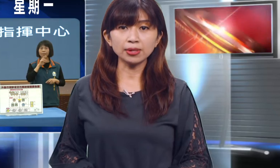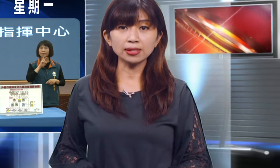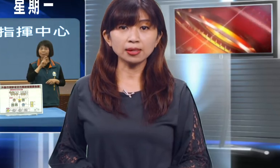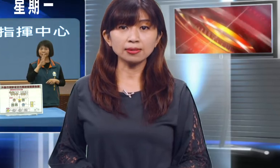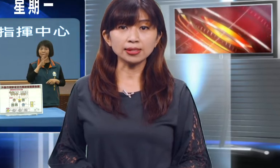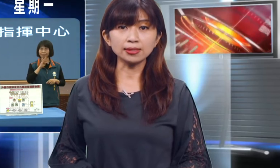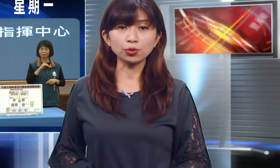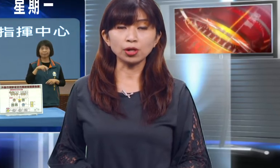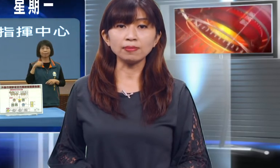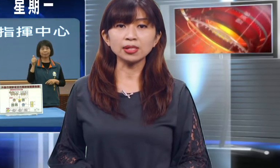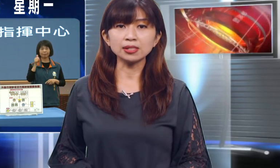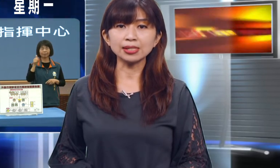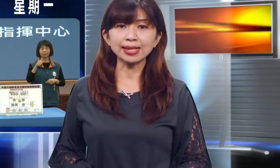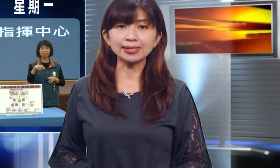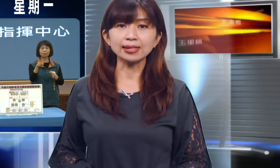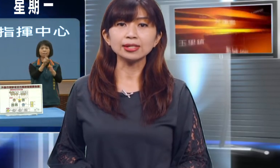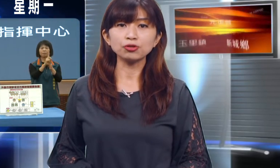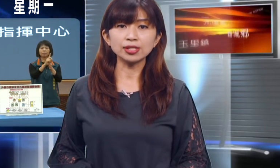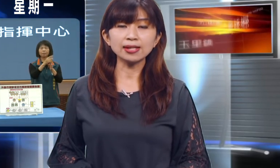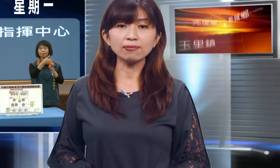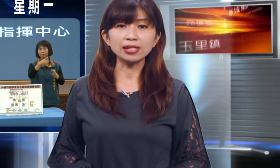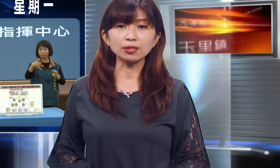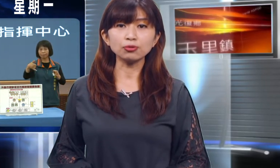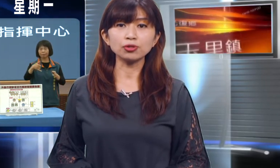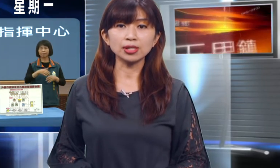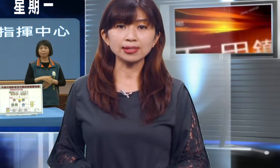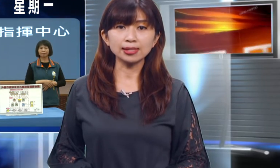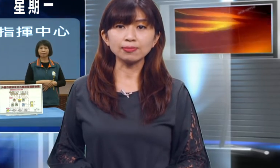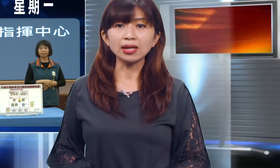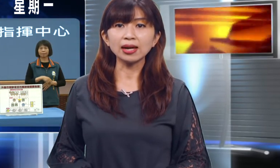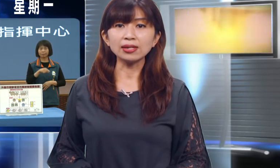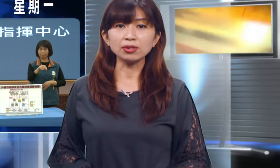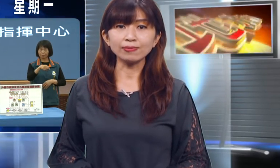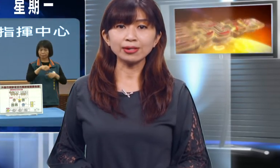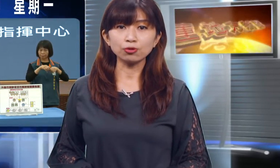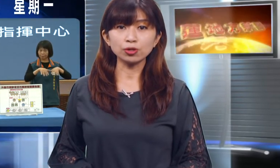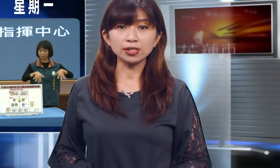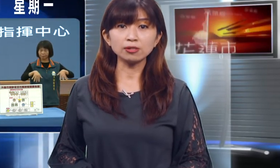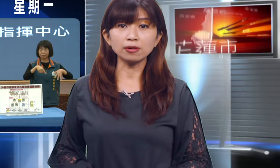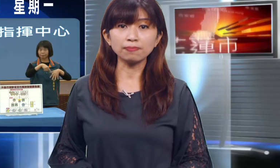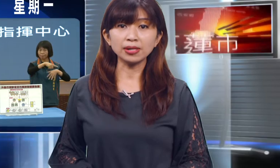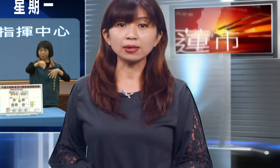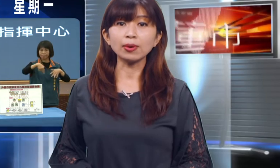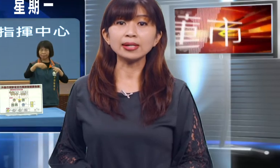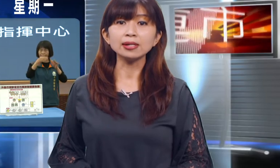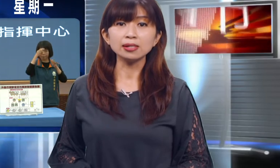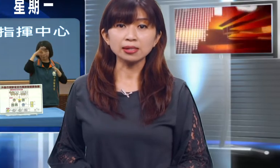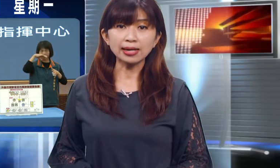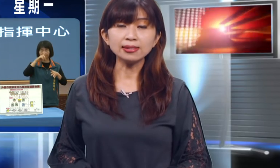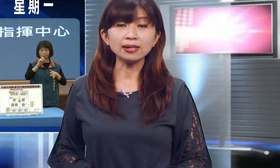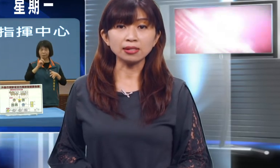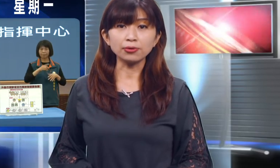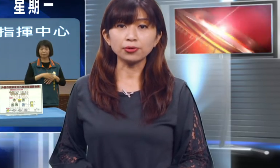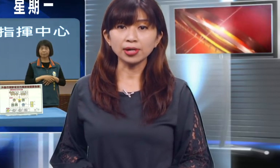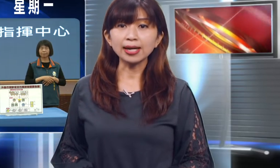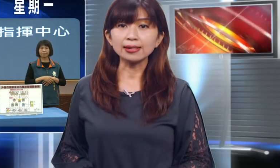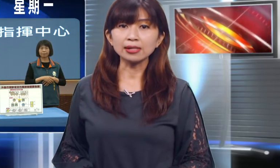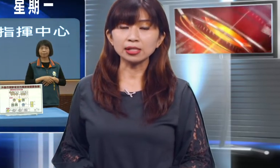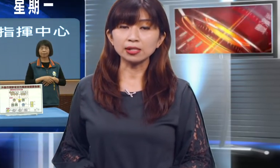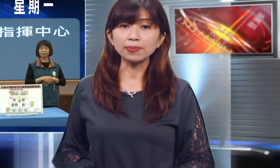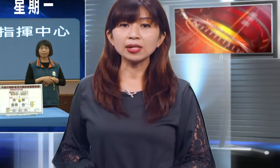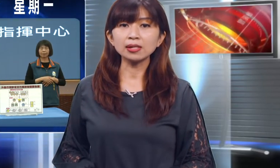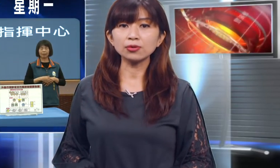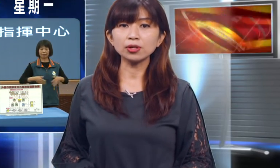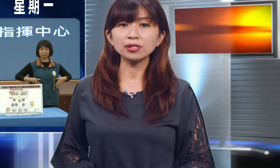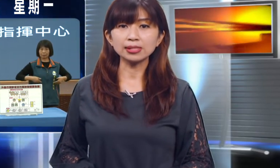强分队三号也进行全面性的筛检，13位都是阴性，还有一位则是精神病患。感染延伸案例